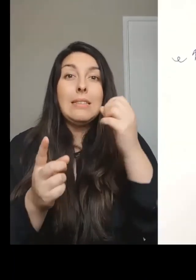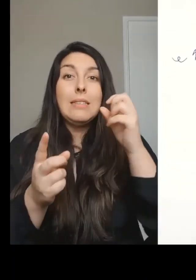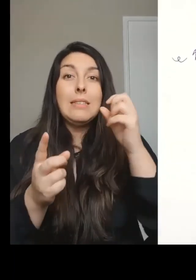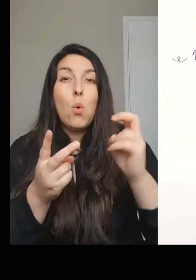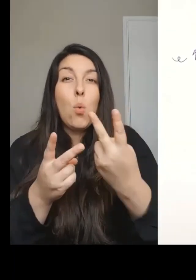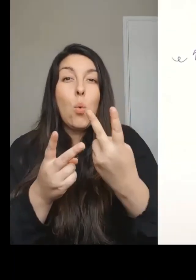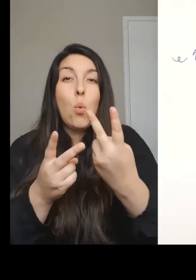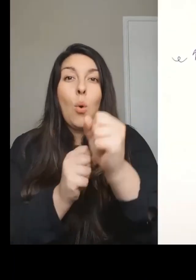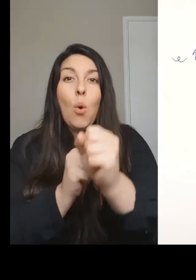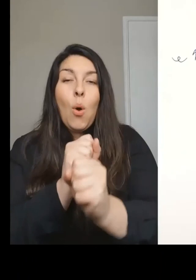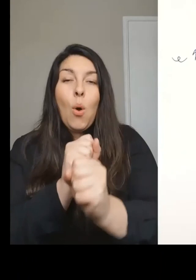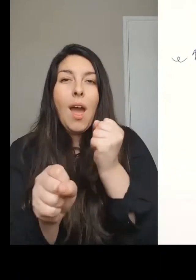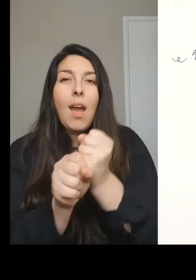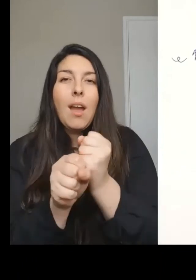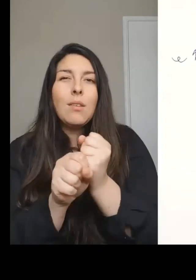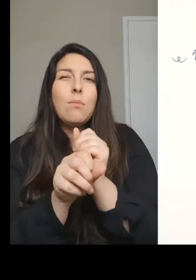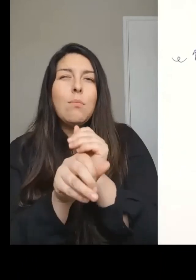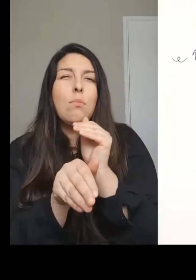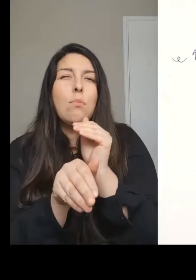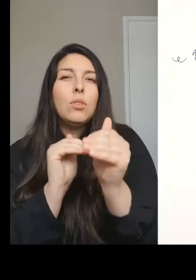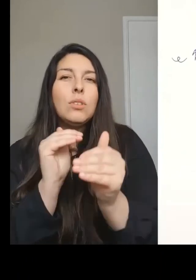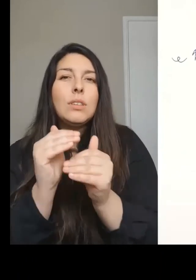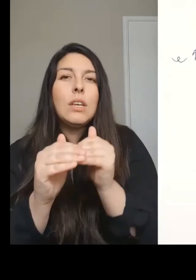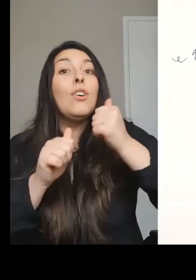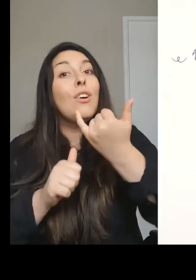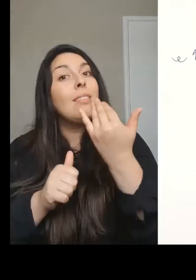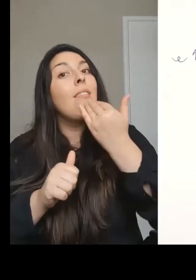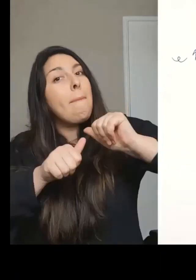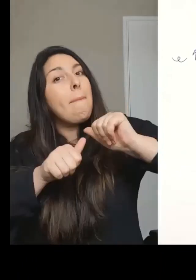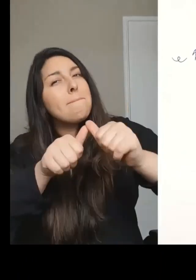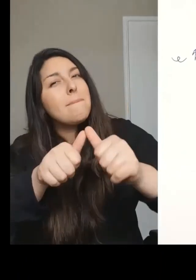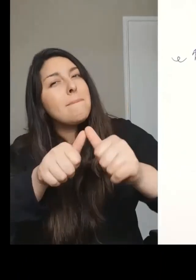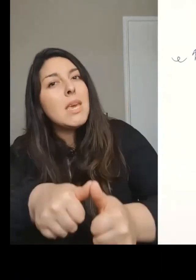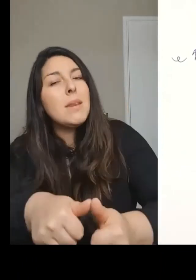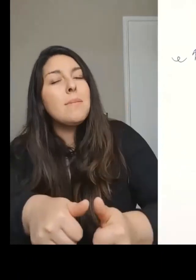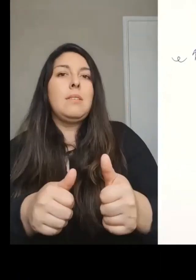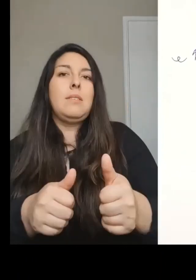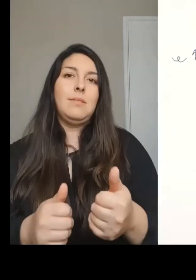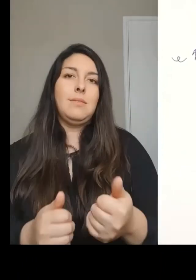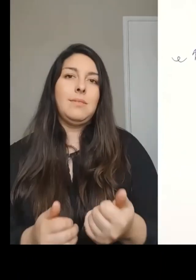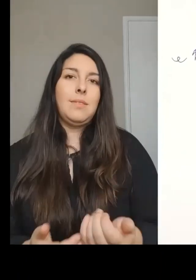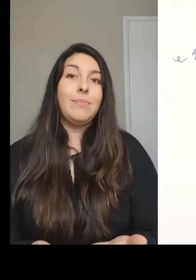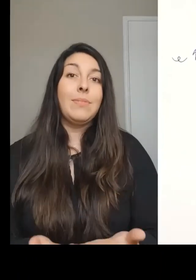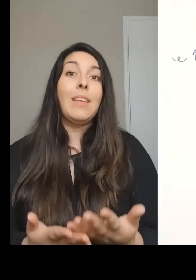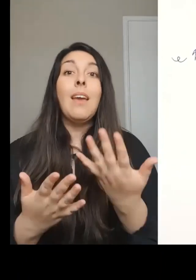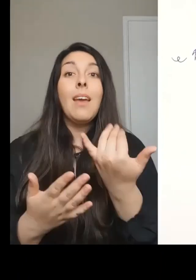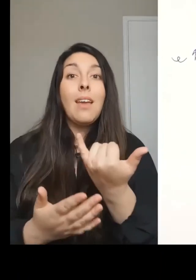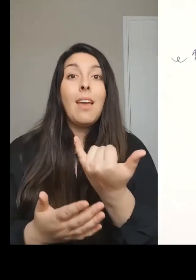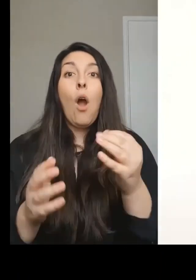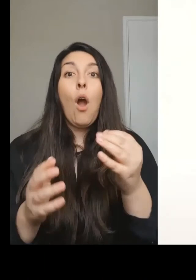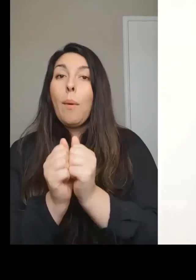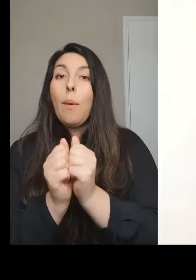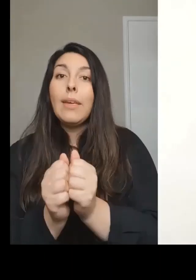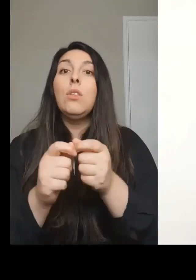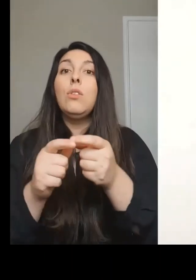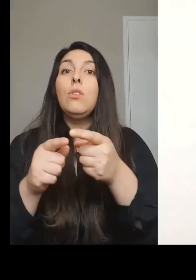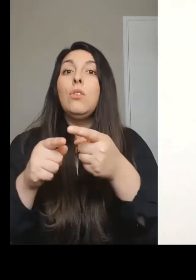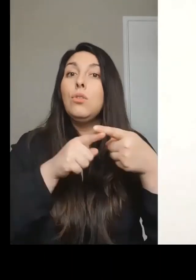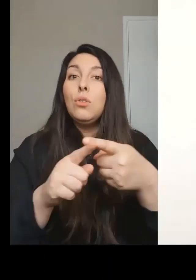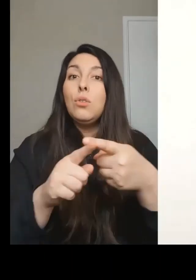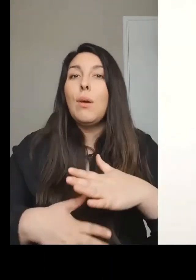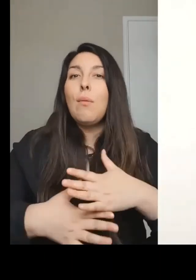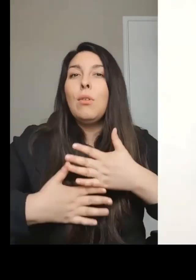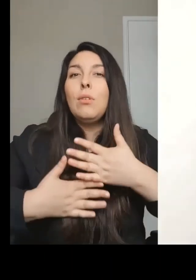permanencia en la universidad a través de actividades de acompañamiento académico y socioemocional. ¿Quiénes reciben el